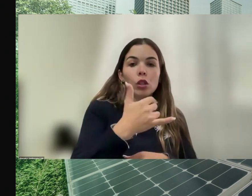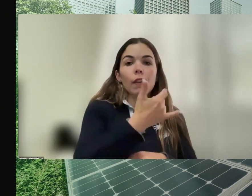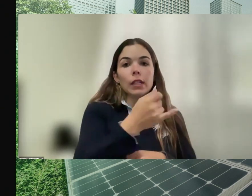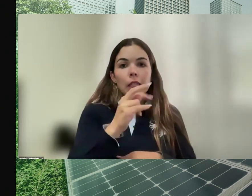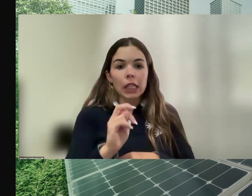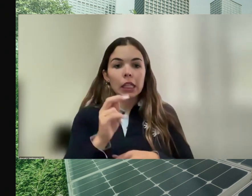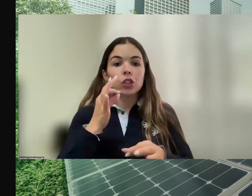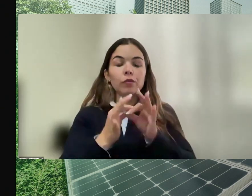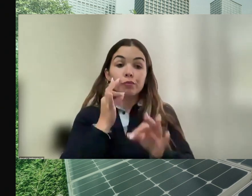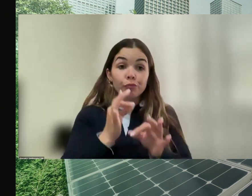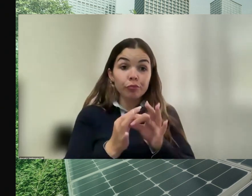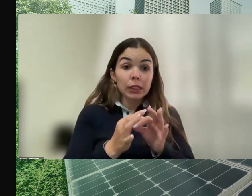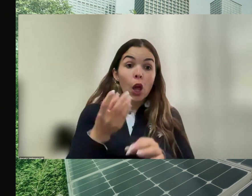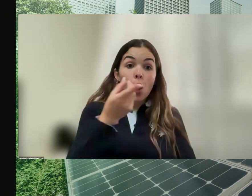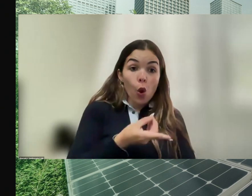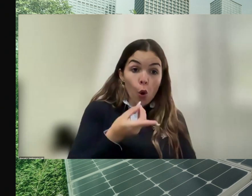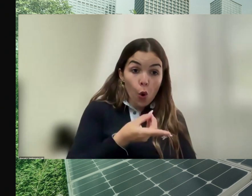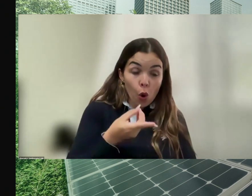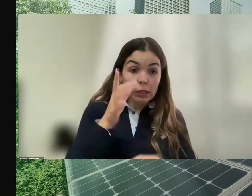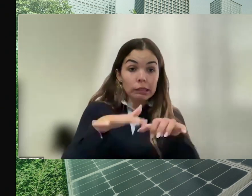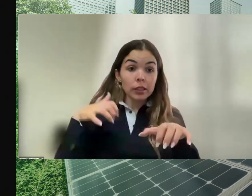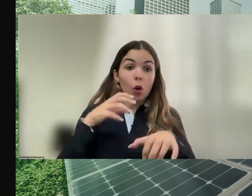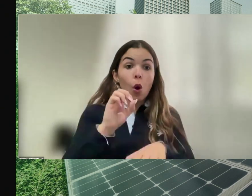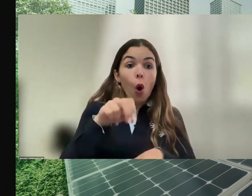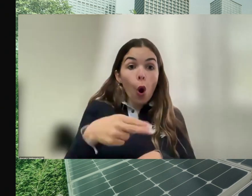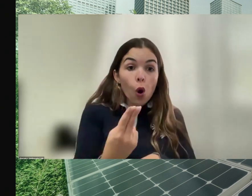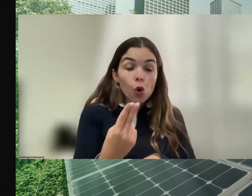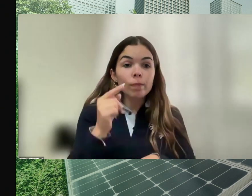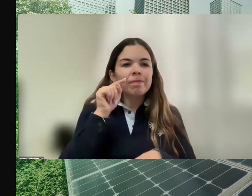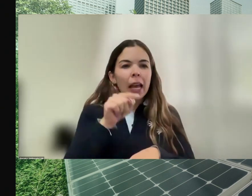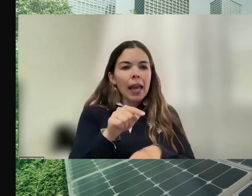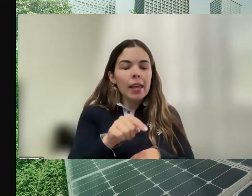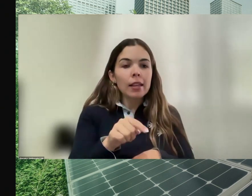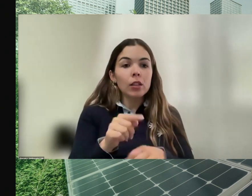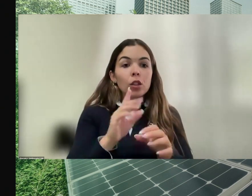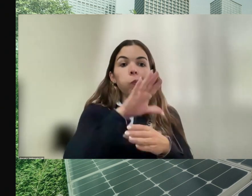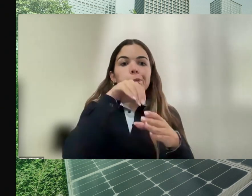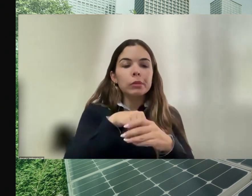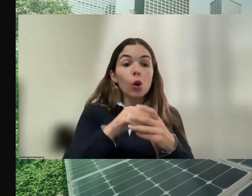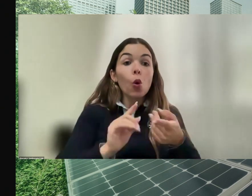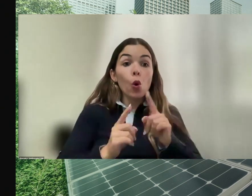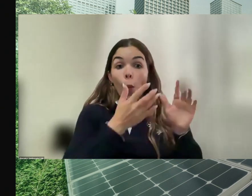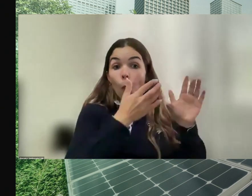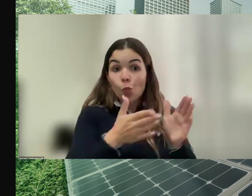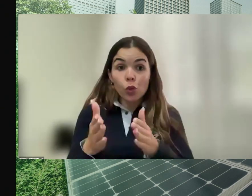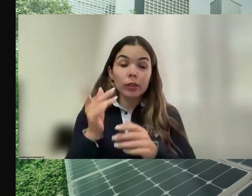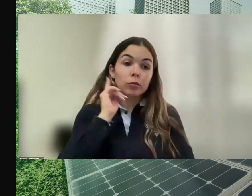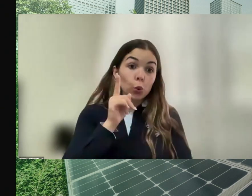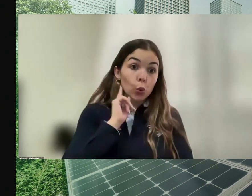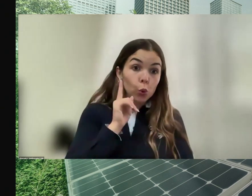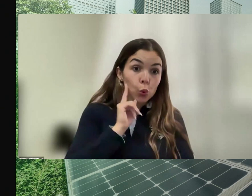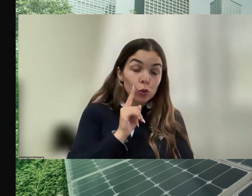9ª Assembleia Geral da ONU. É uma cimeira que constitui um momento essencial